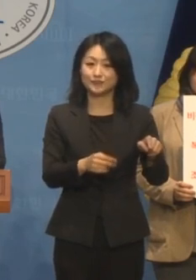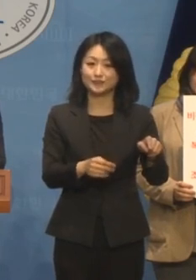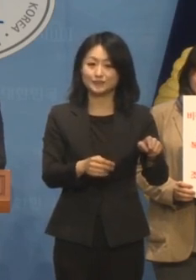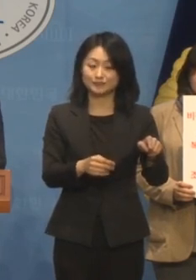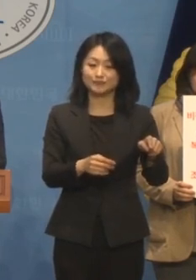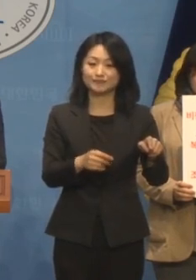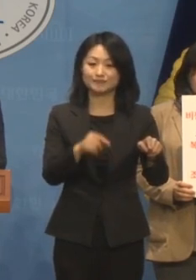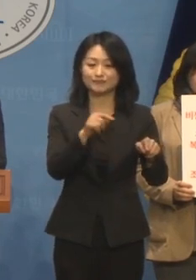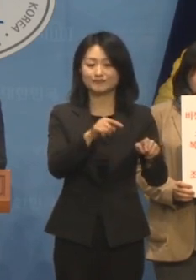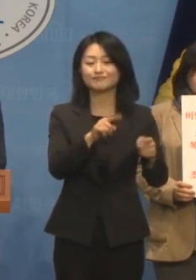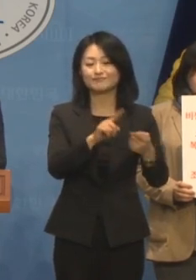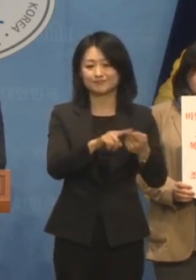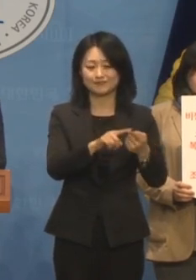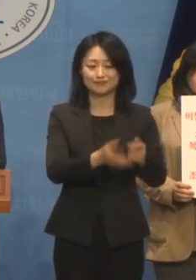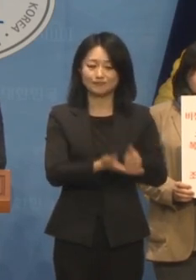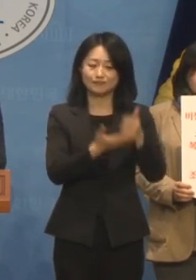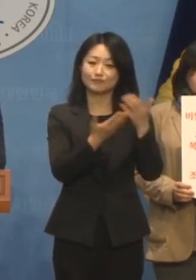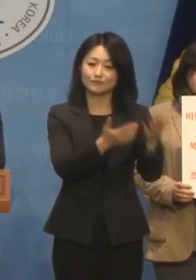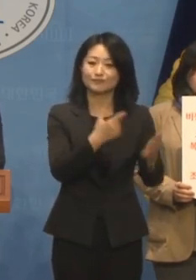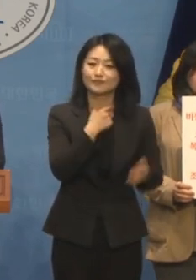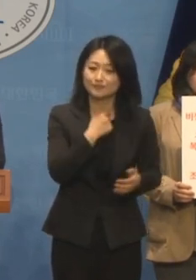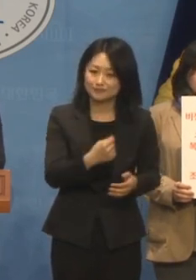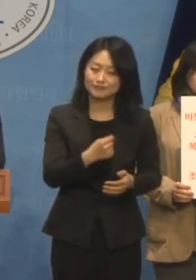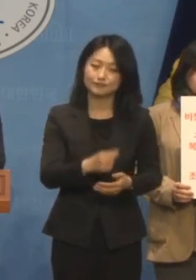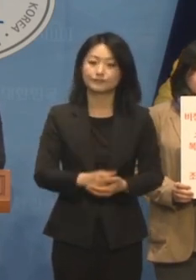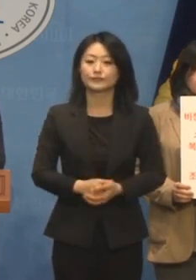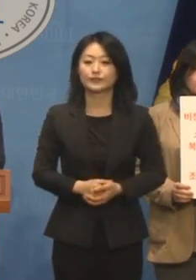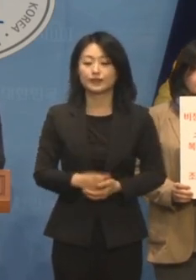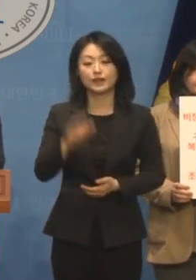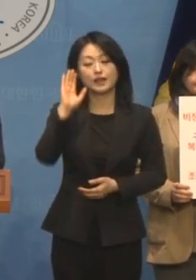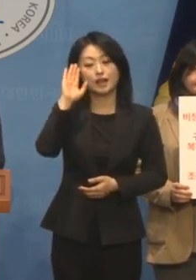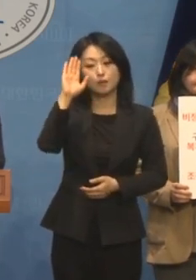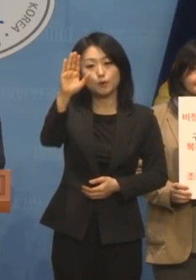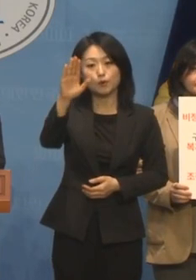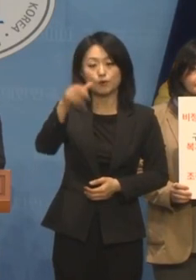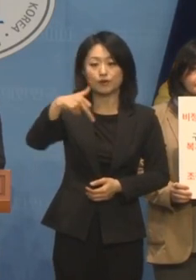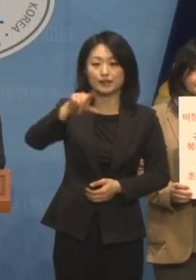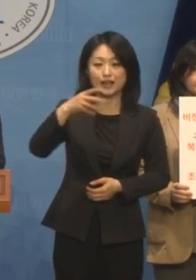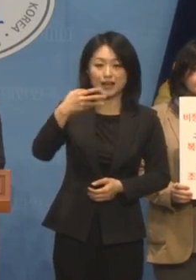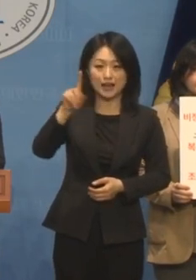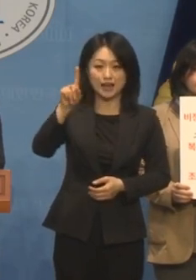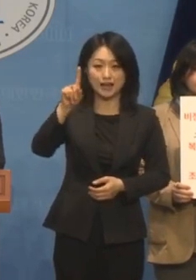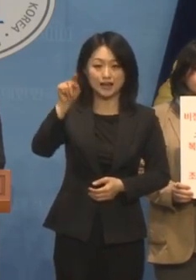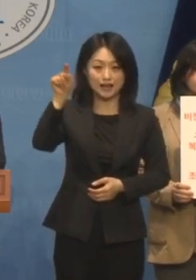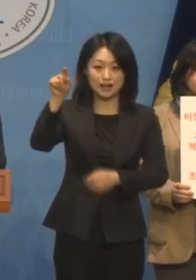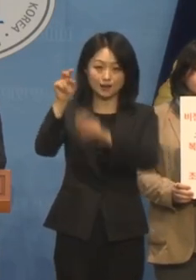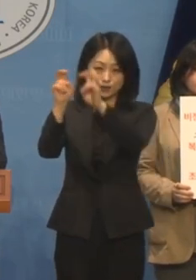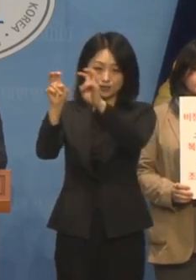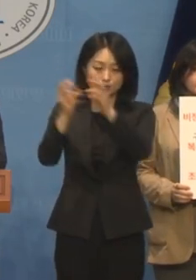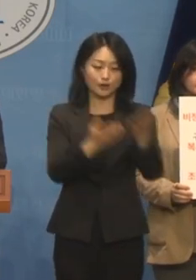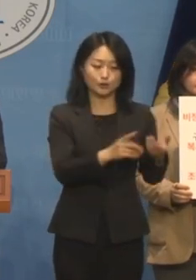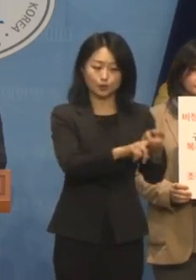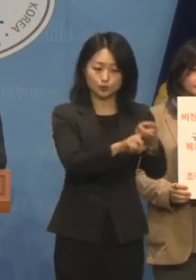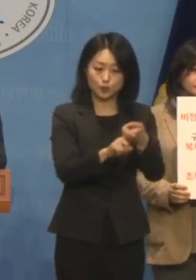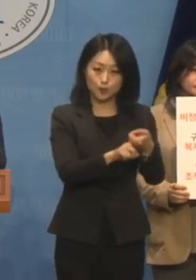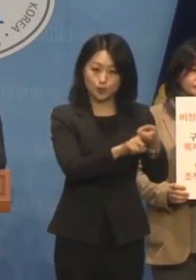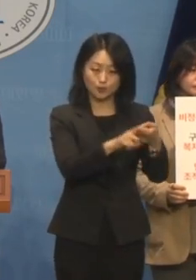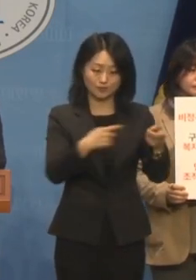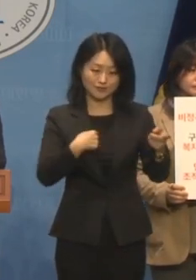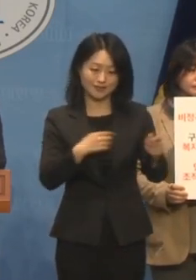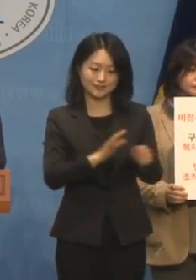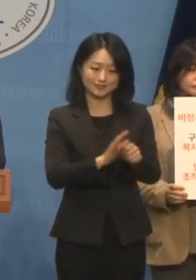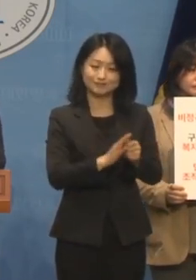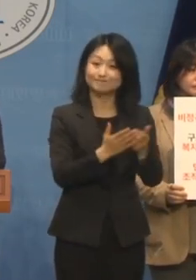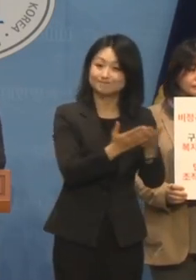자리에 모인 게 아닌가 이렇게 생각합니다. 앞으로 이 카라 노조 측과 긴밀한 관계를